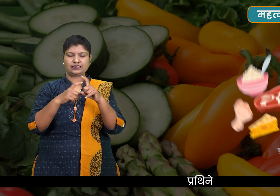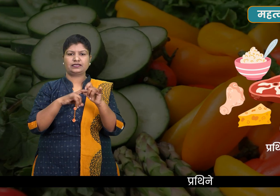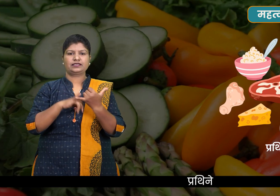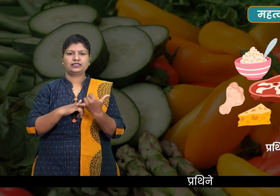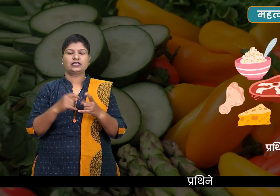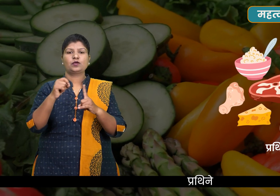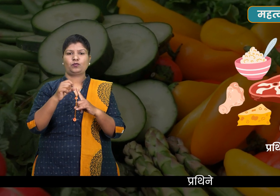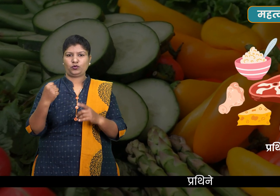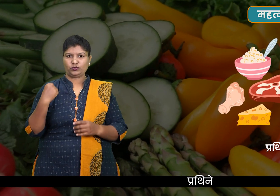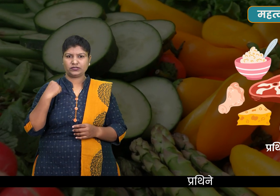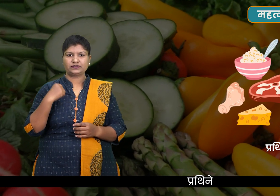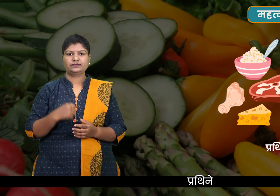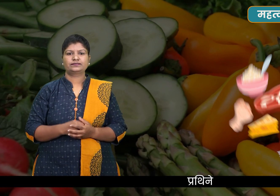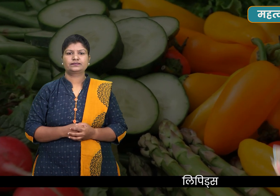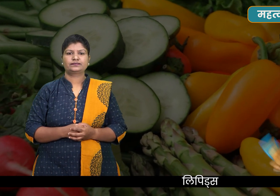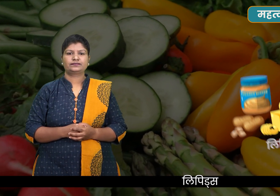प्रथिने,